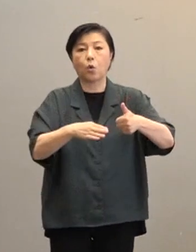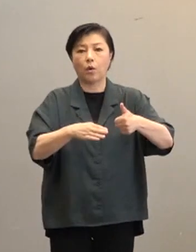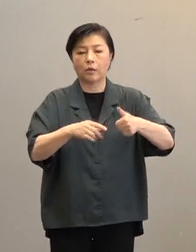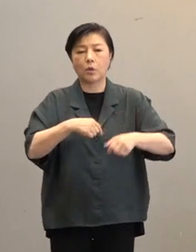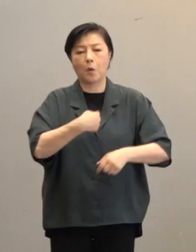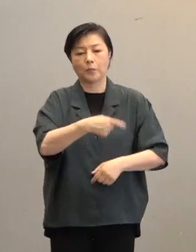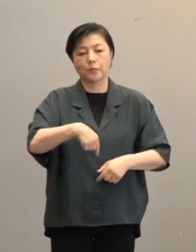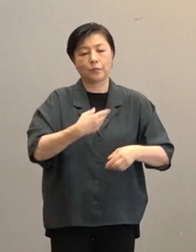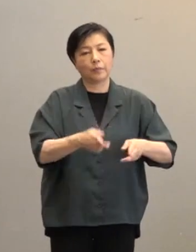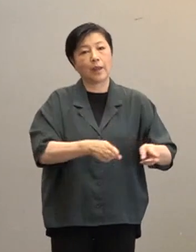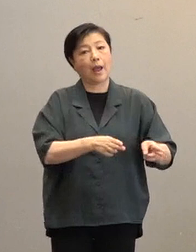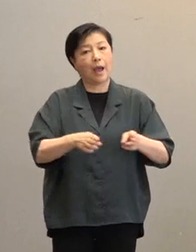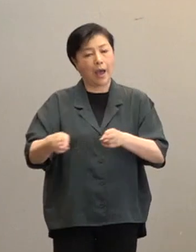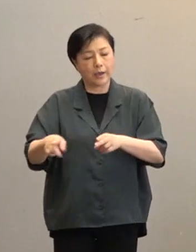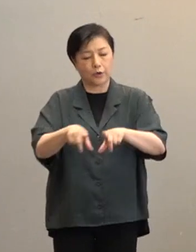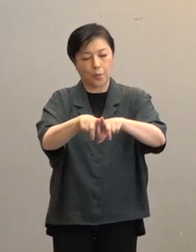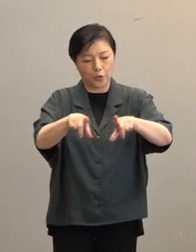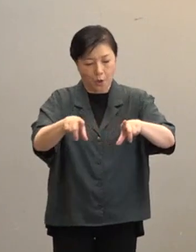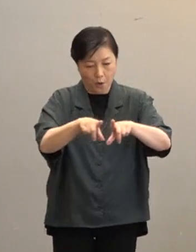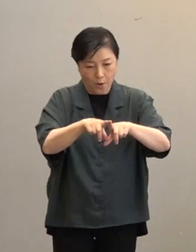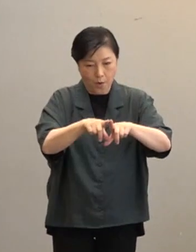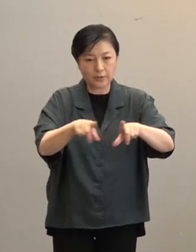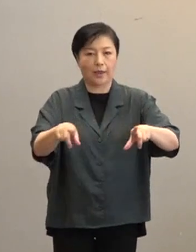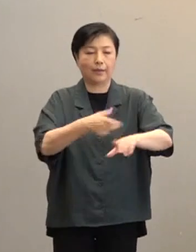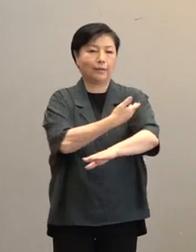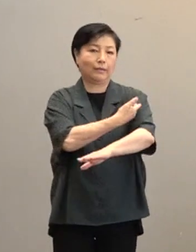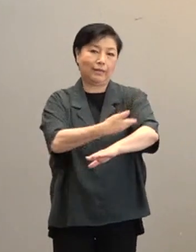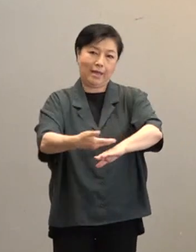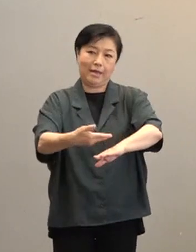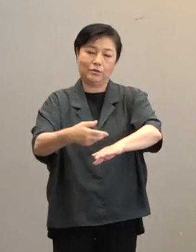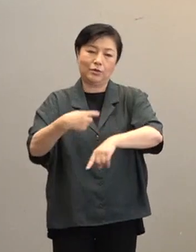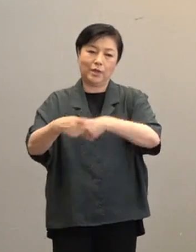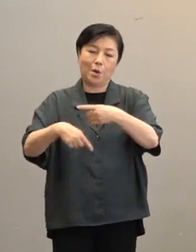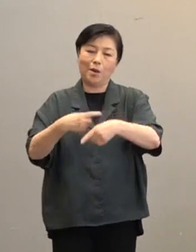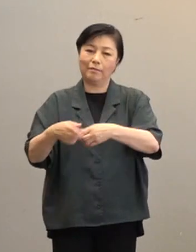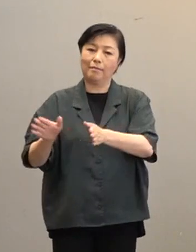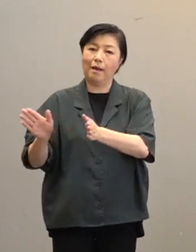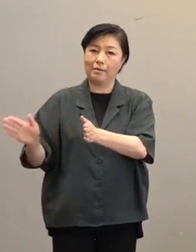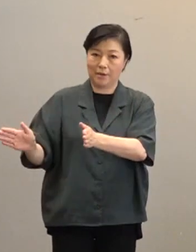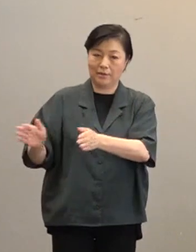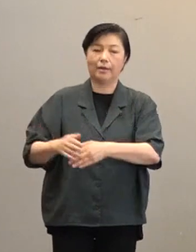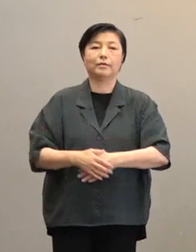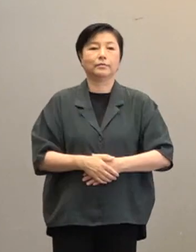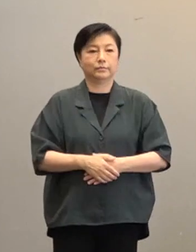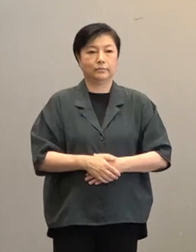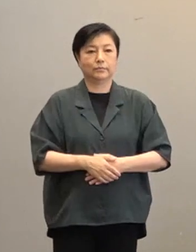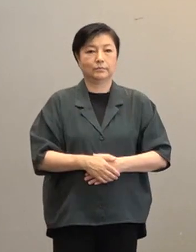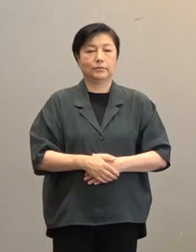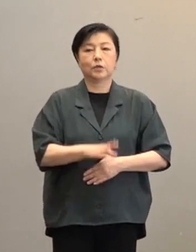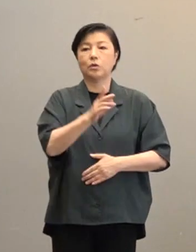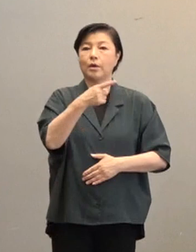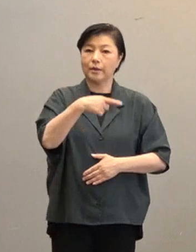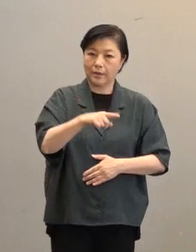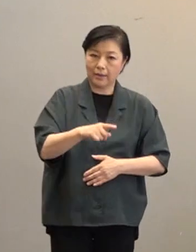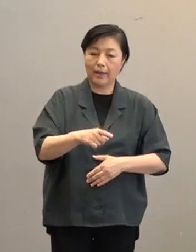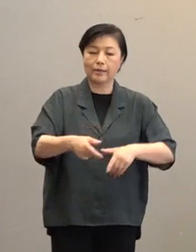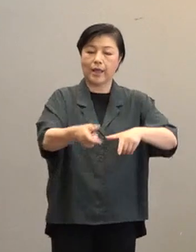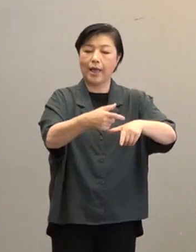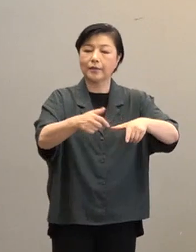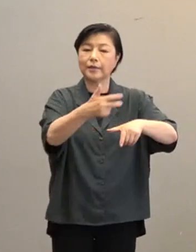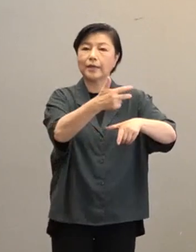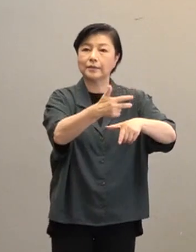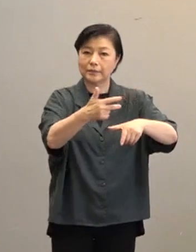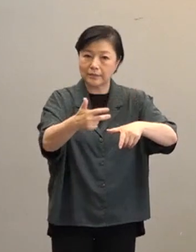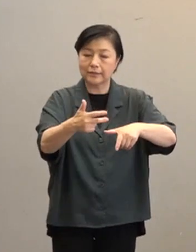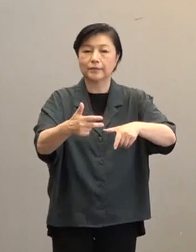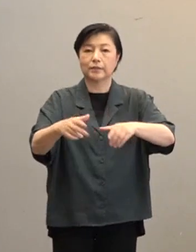ということがですね、当然、経緯としてあったわけでありますので、この県、それから沿線市も、それ